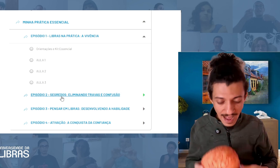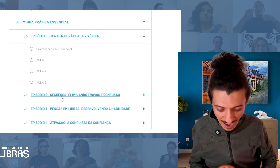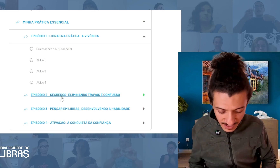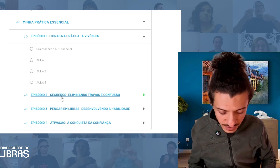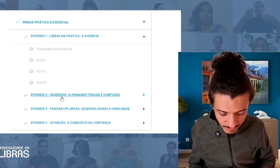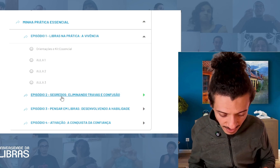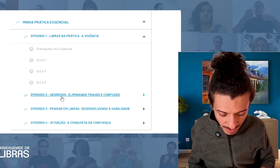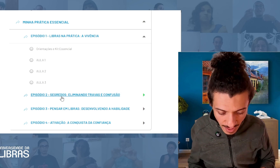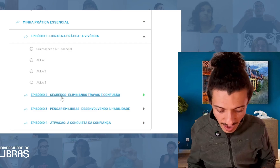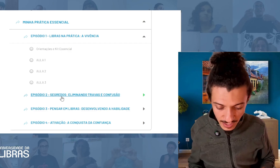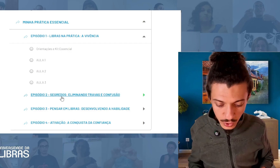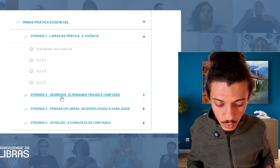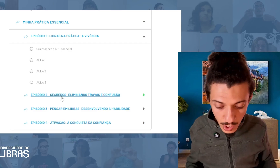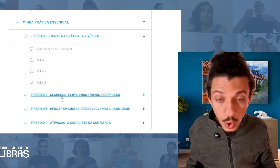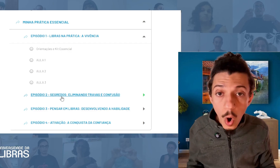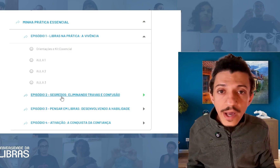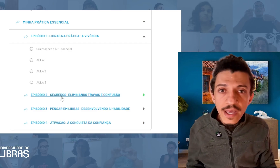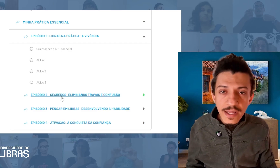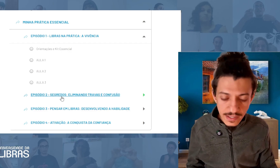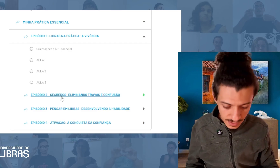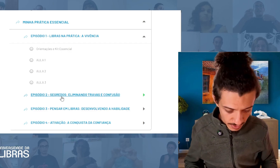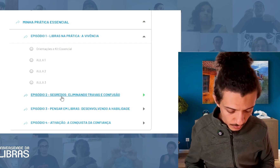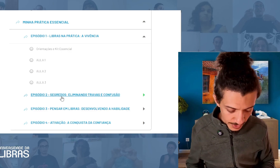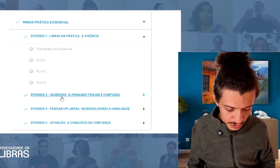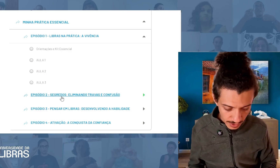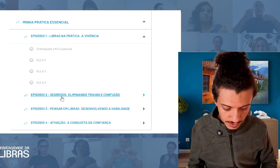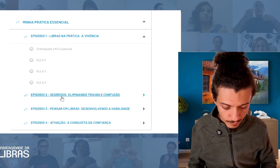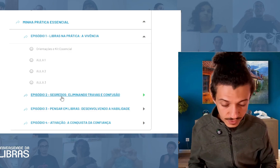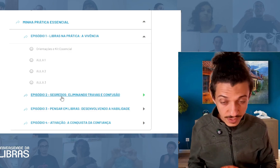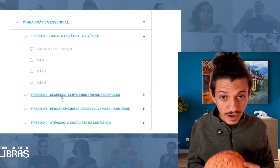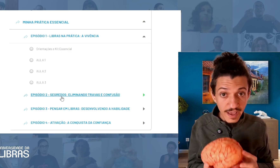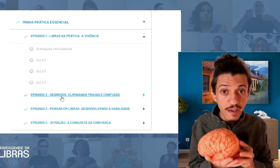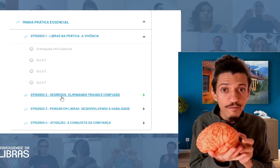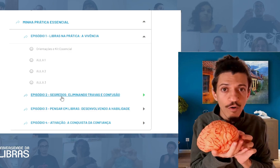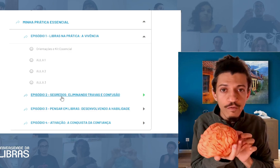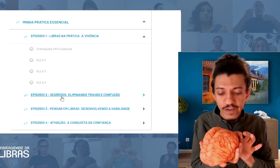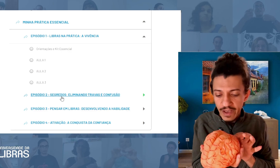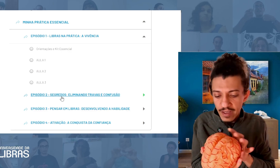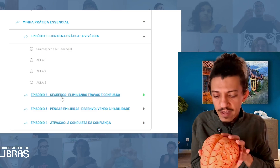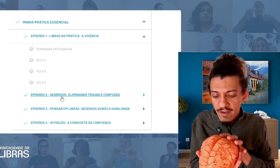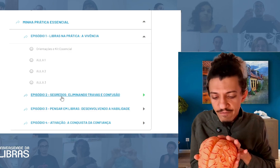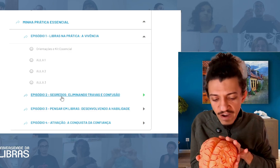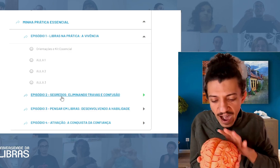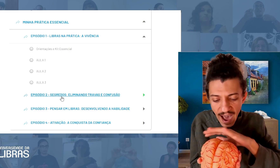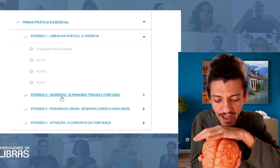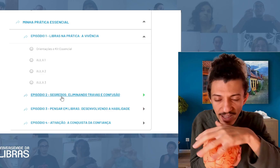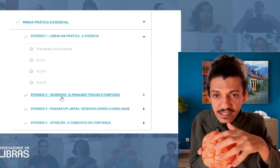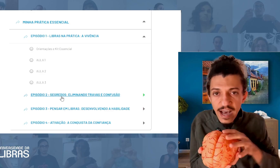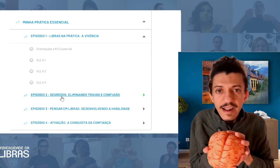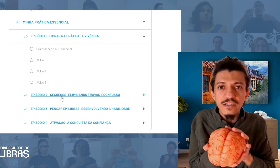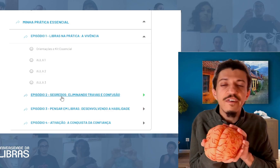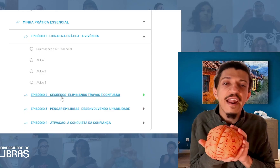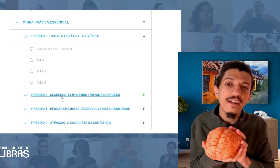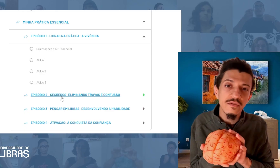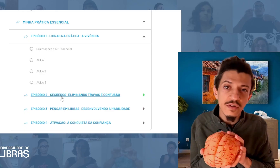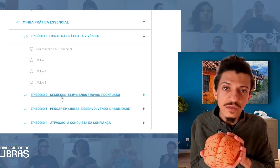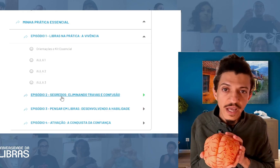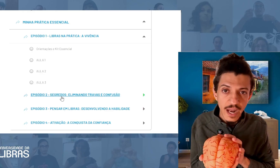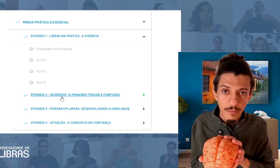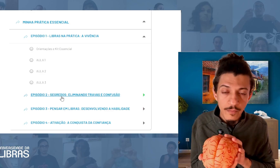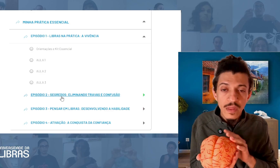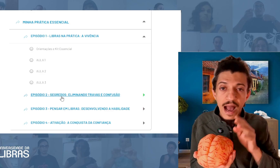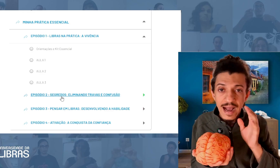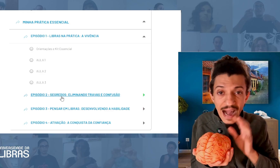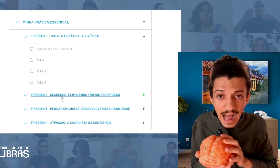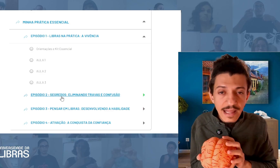vai ativar a sua cognição linguística. Então você vai envolver várias áreas diferentes do seu